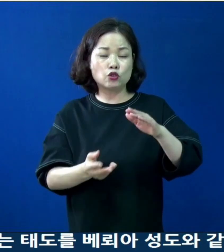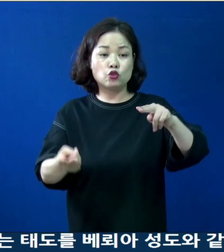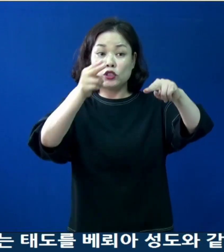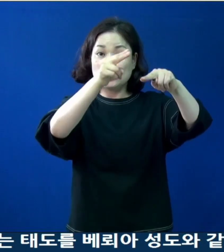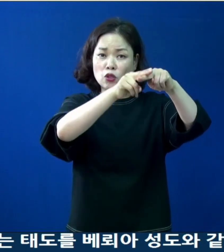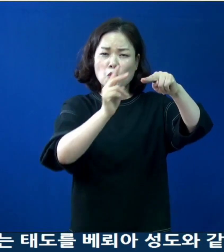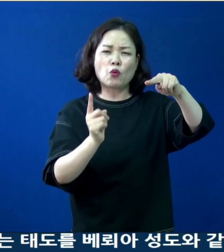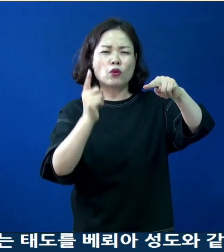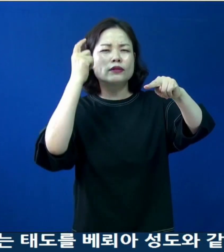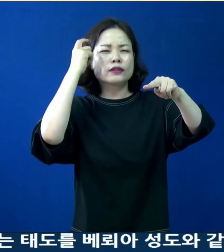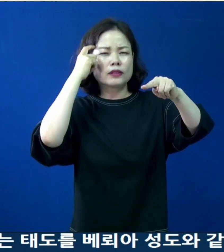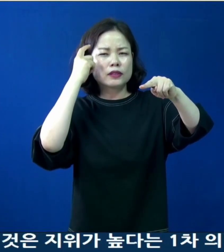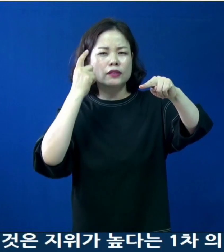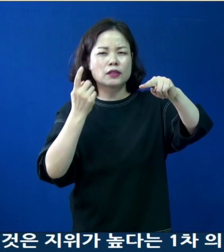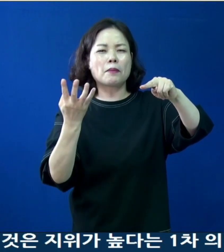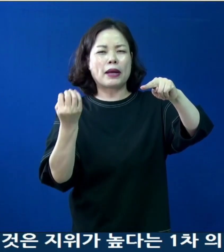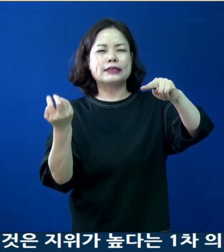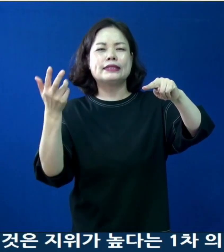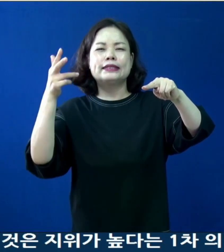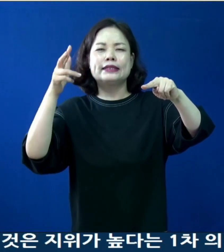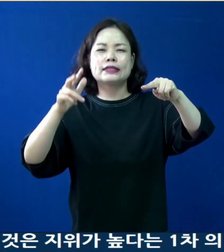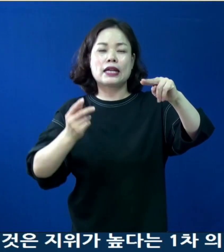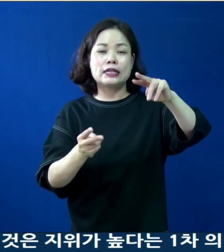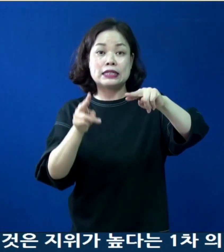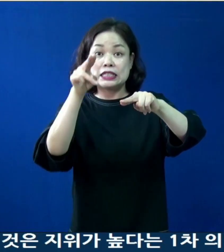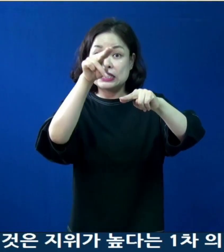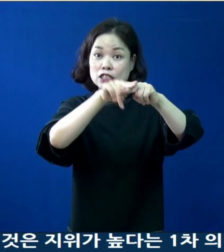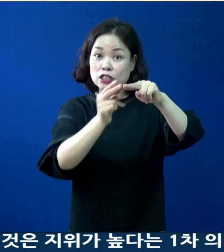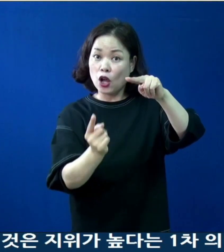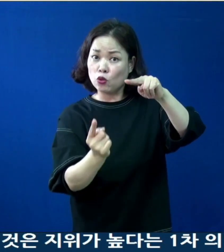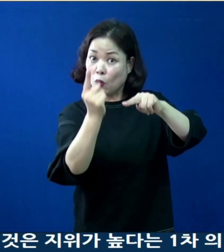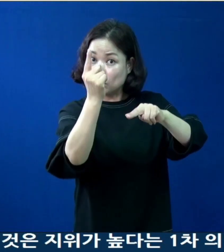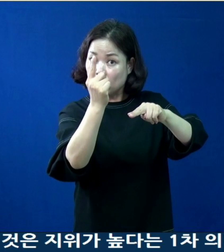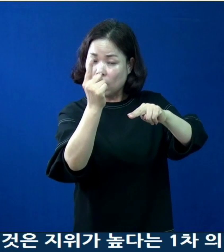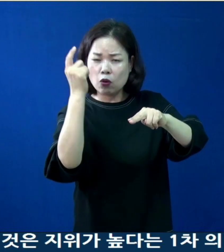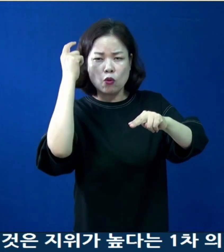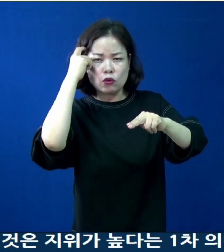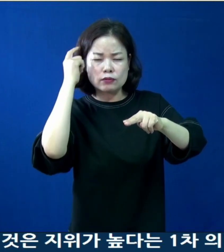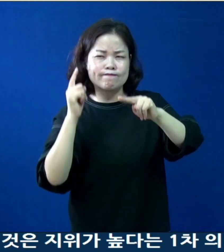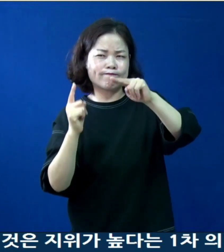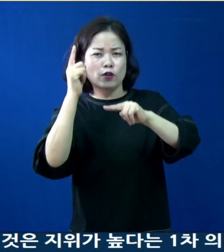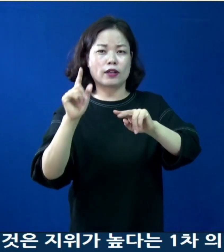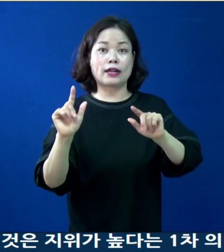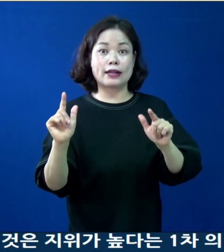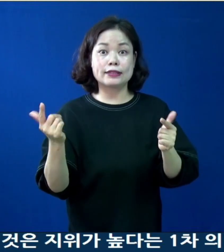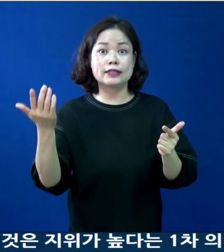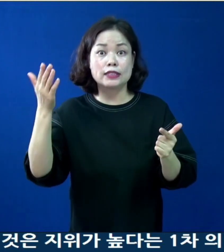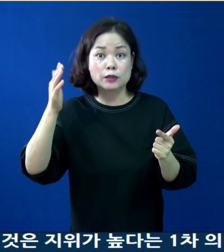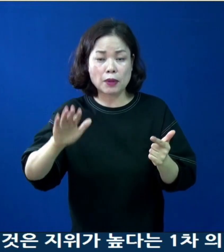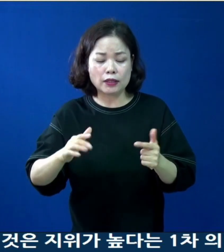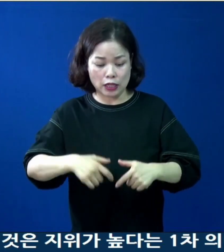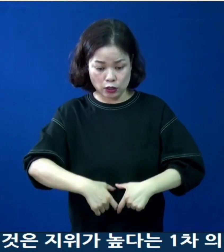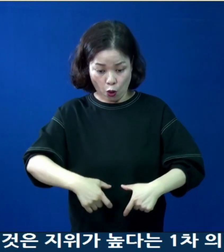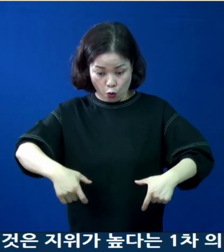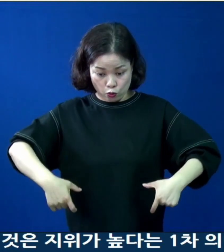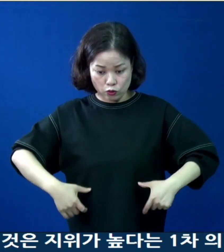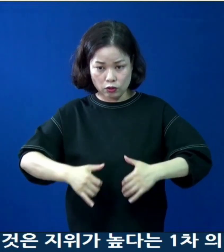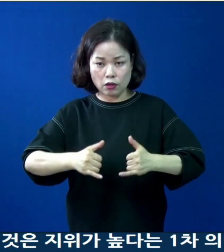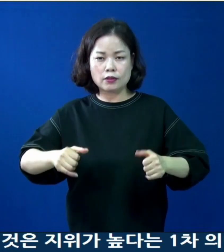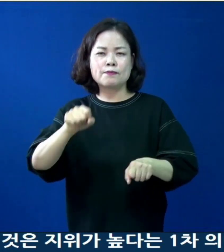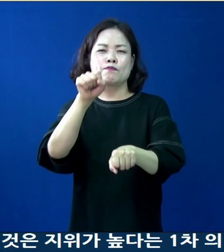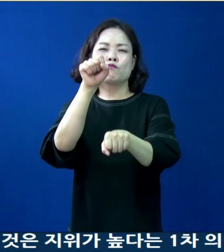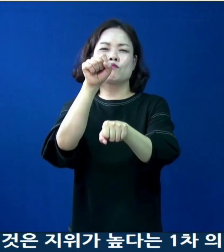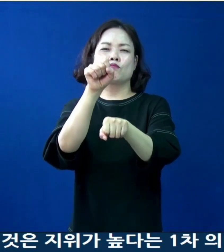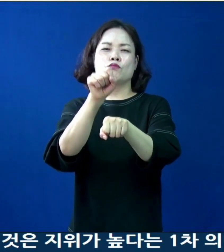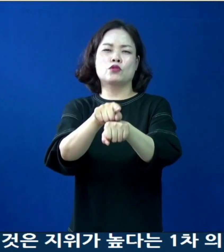사람들이 고상할 가능성은 더 많이 있는데 지위가 높다고 꼭 고상한 것은 아닌데 이 너그러운 사람은